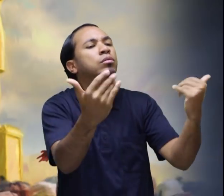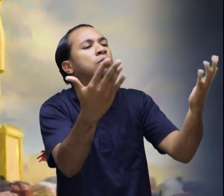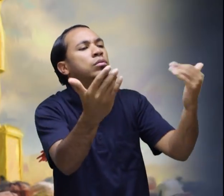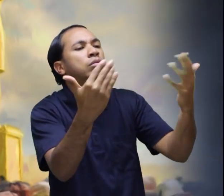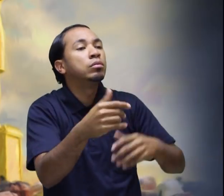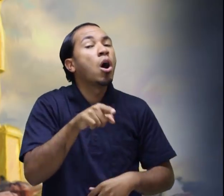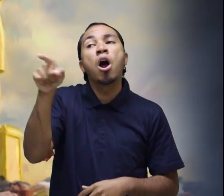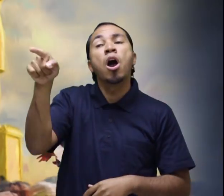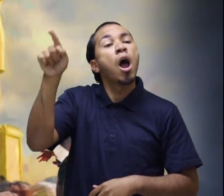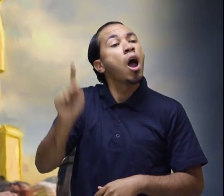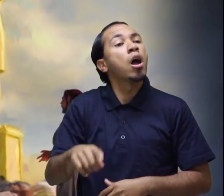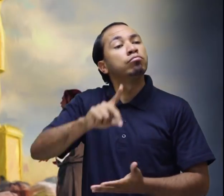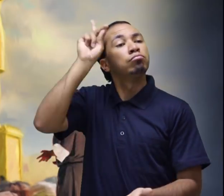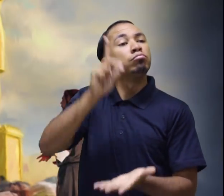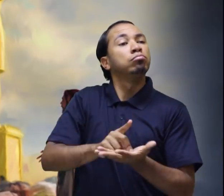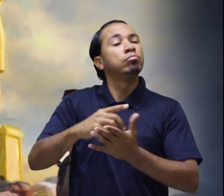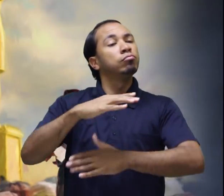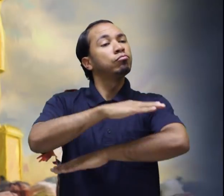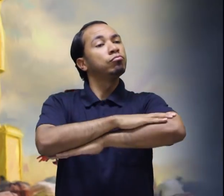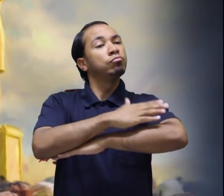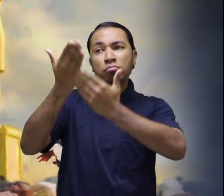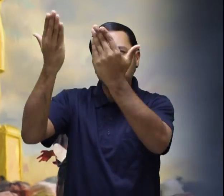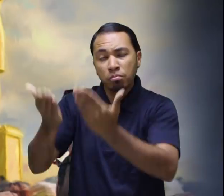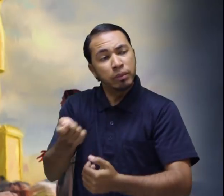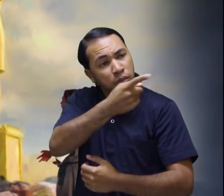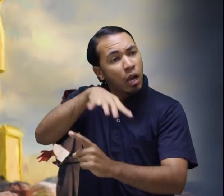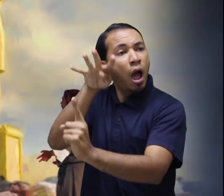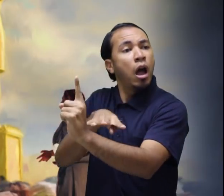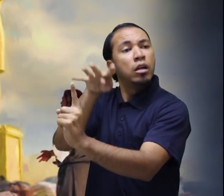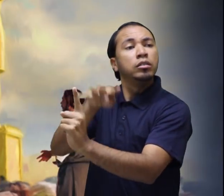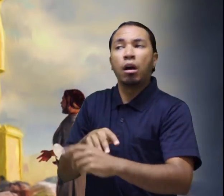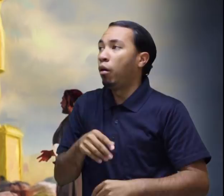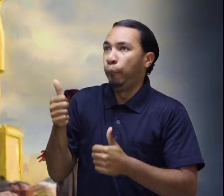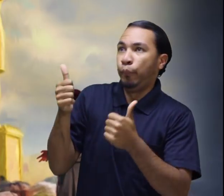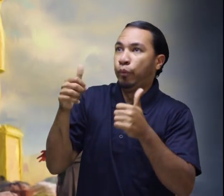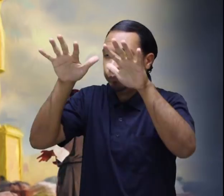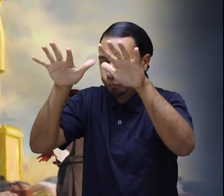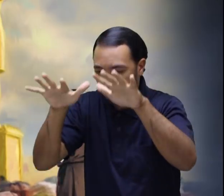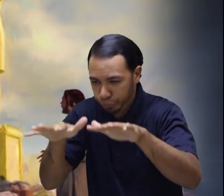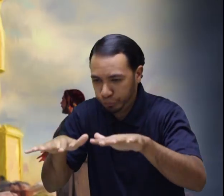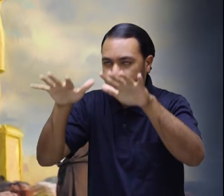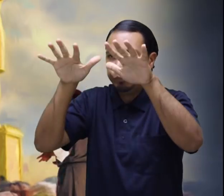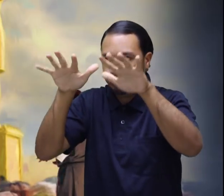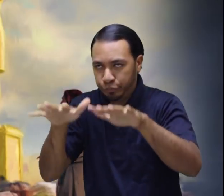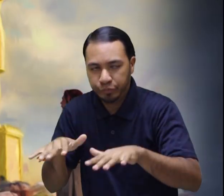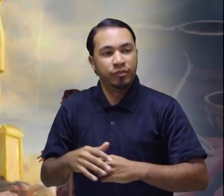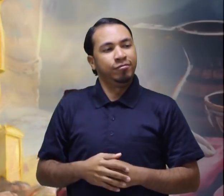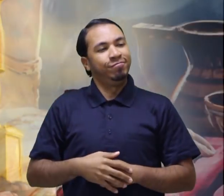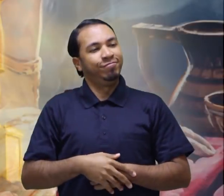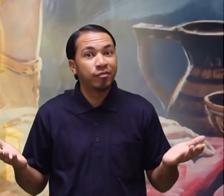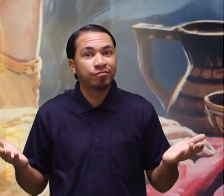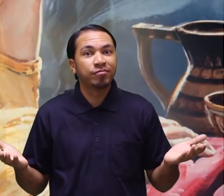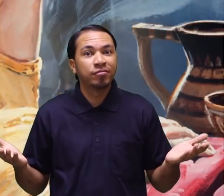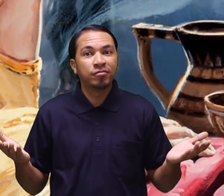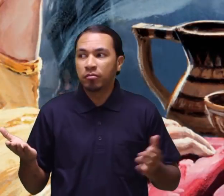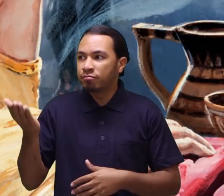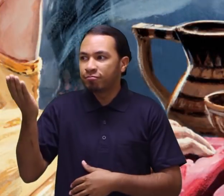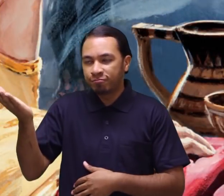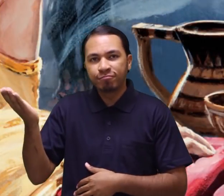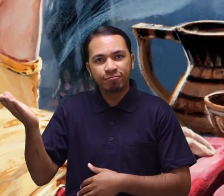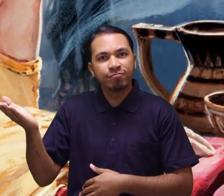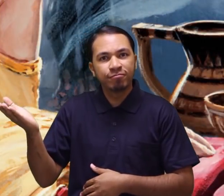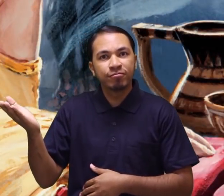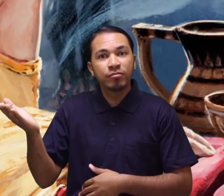planície. E lá o rei anunciou que todos deveriam adorar aquele monumento.